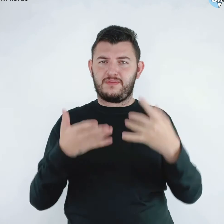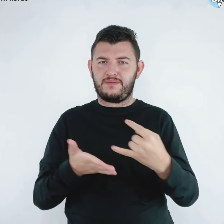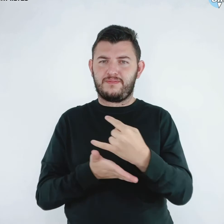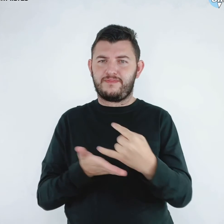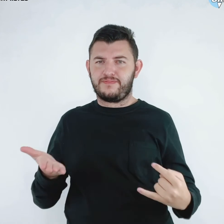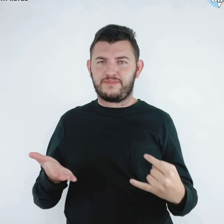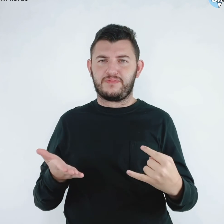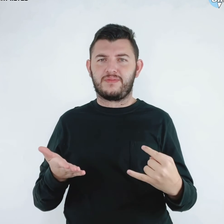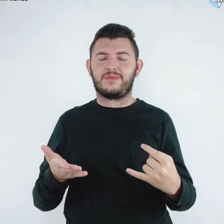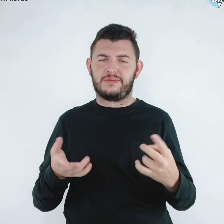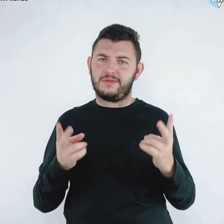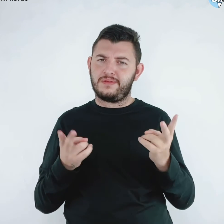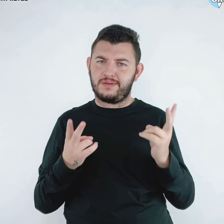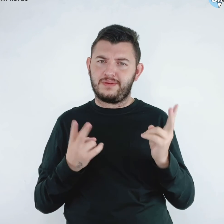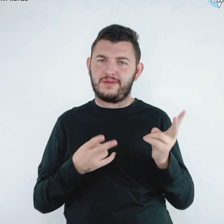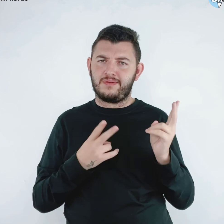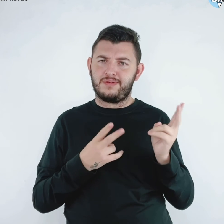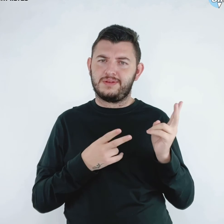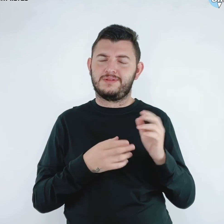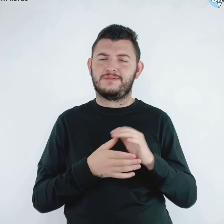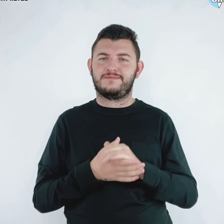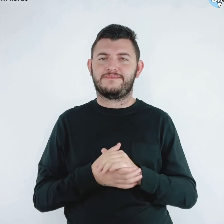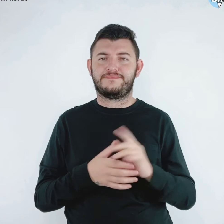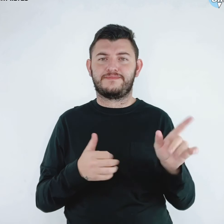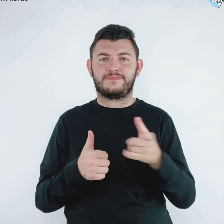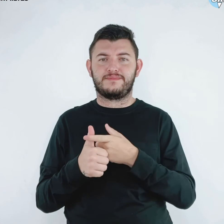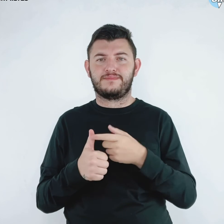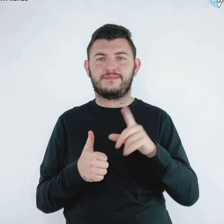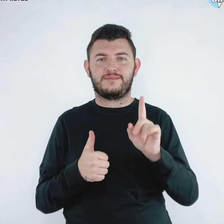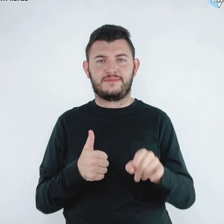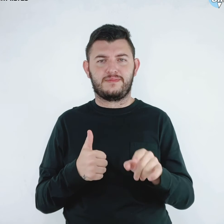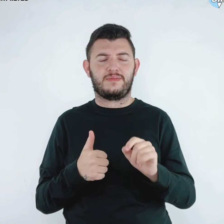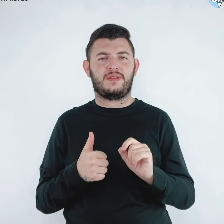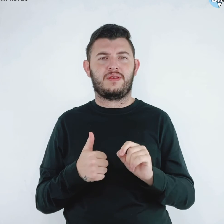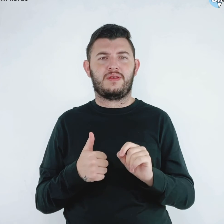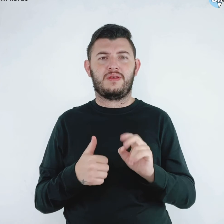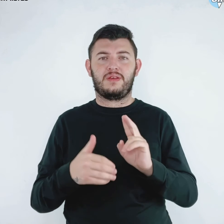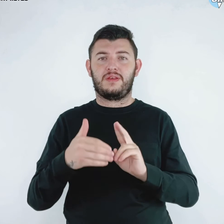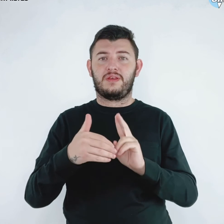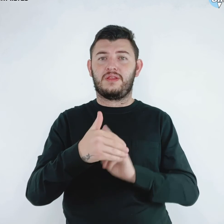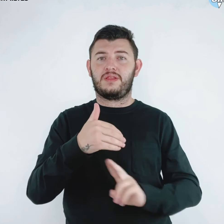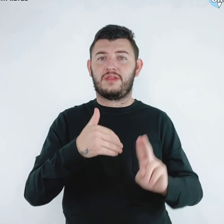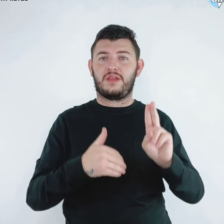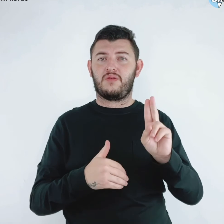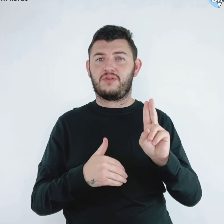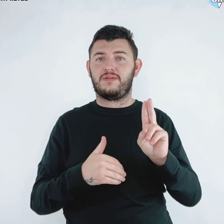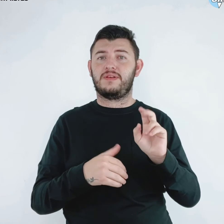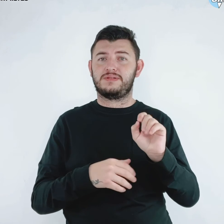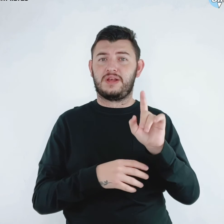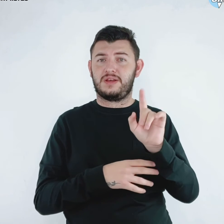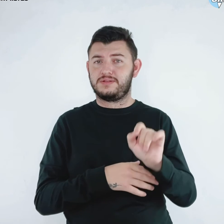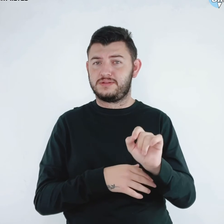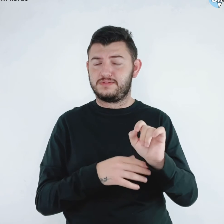nota. E continua, as despesas correntes da universidade